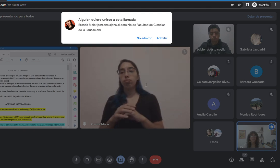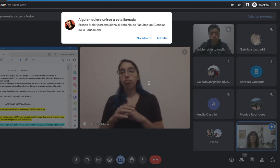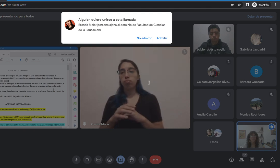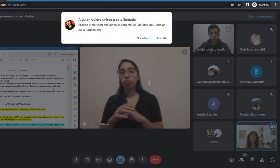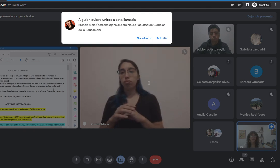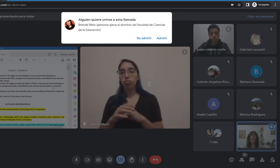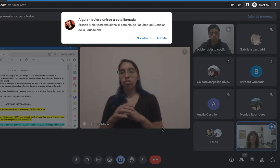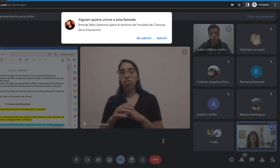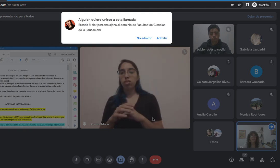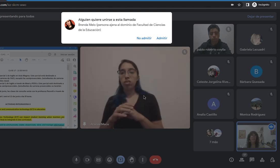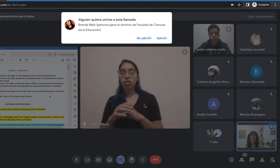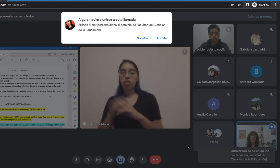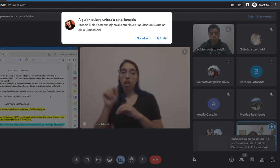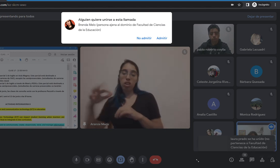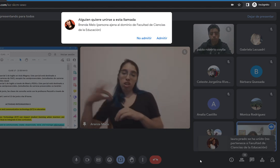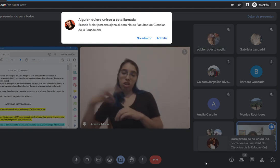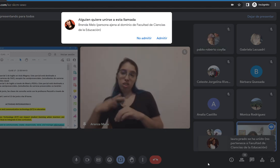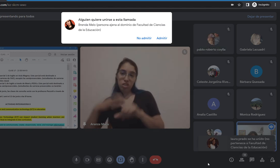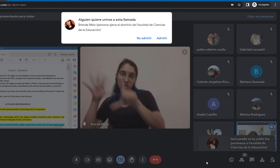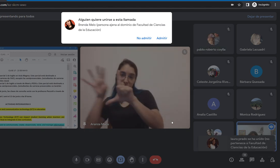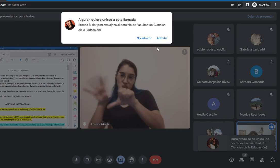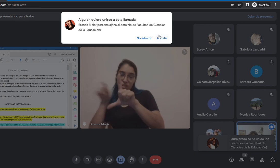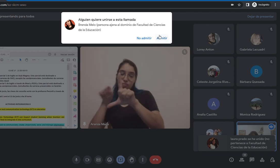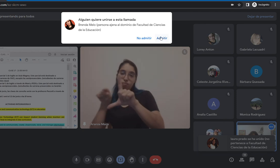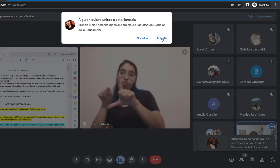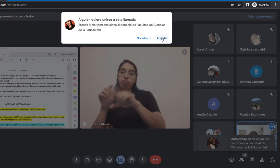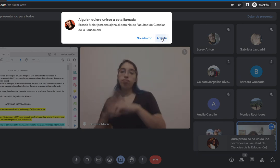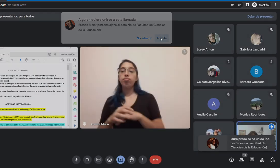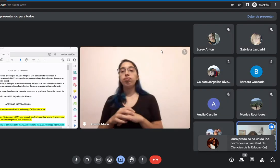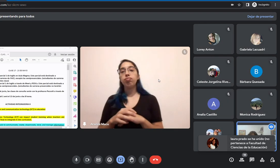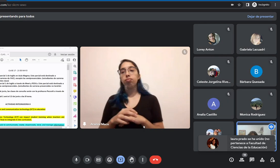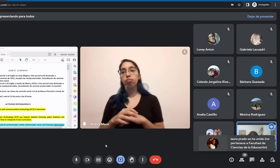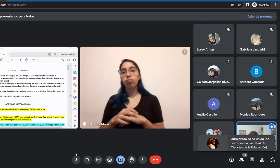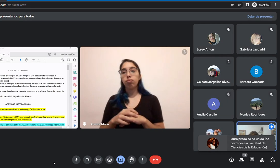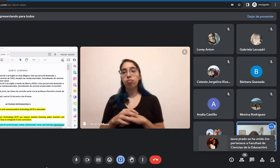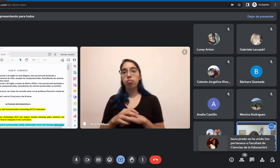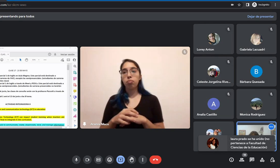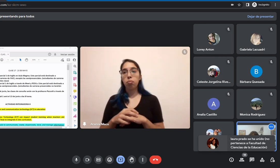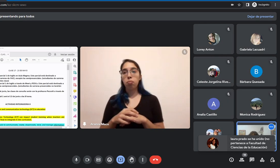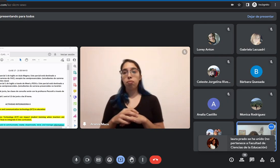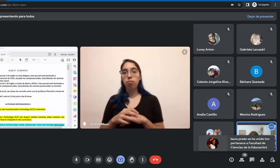tomando el parcial de la modalidad virtual.